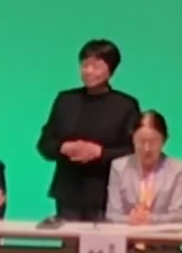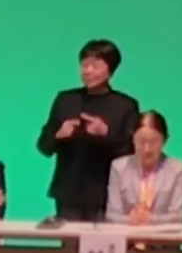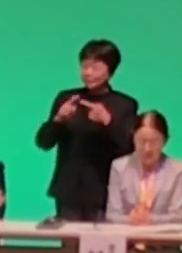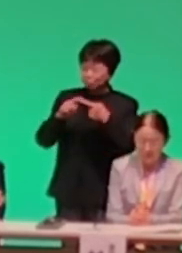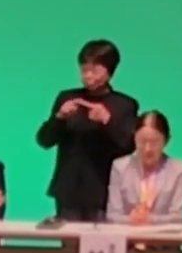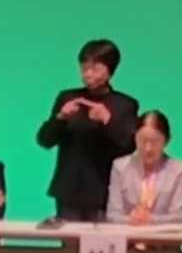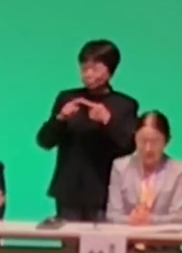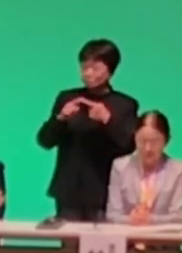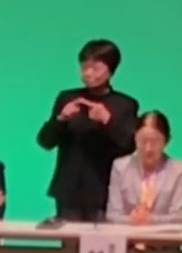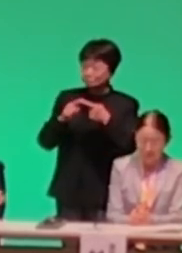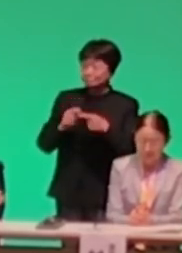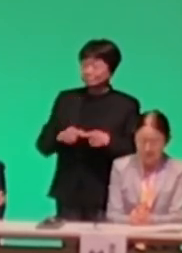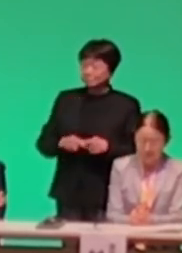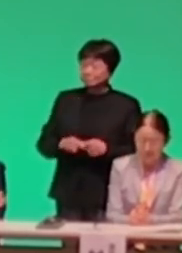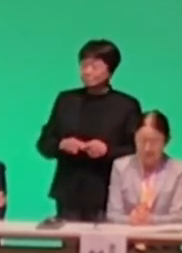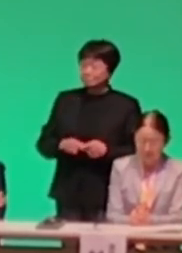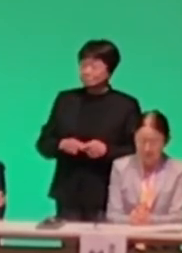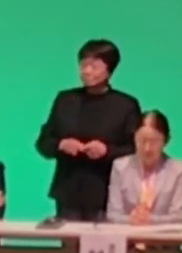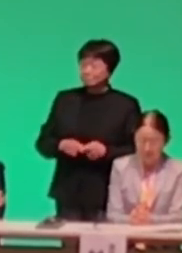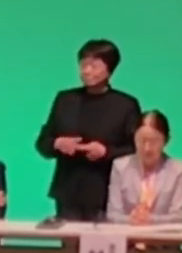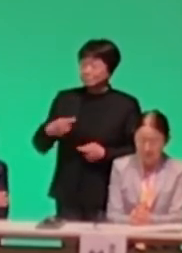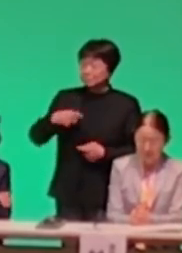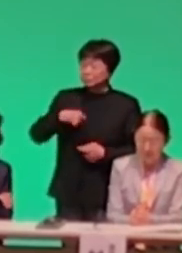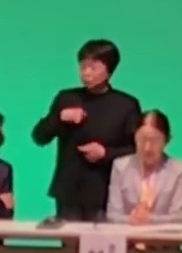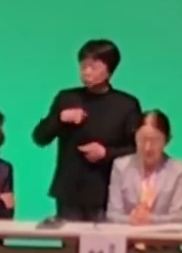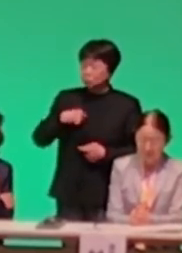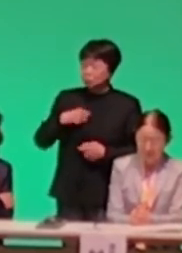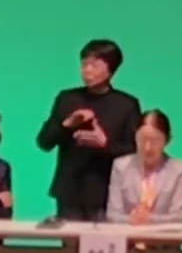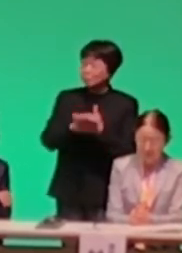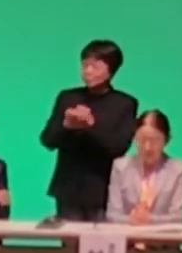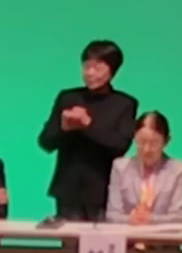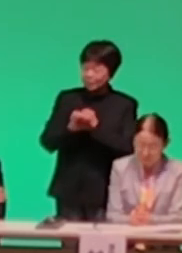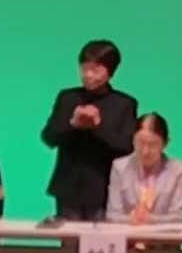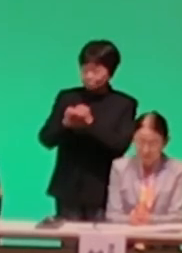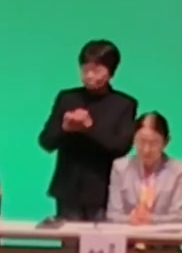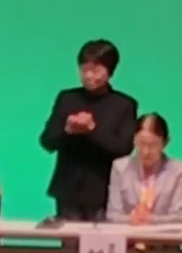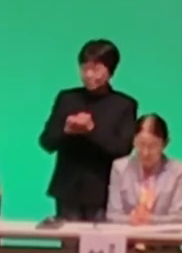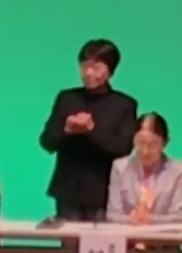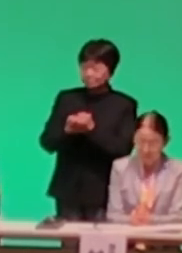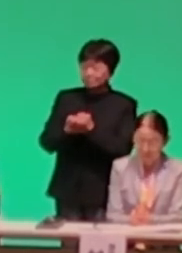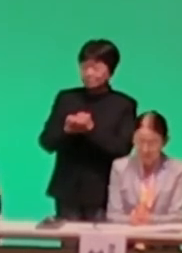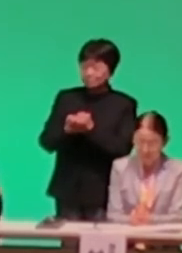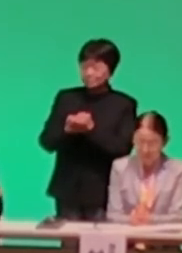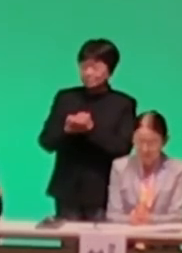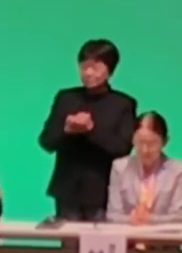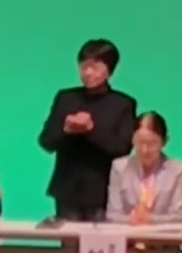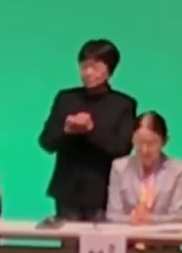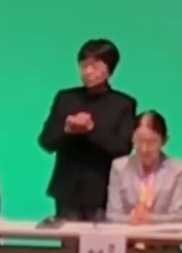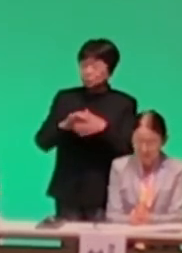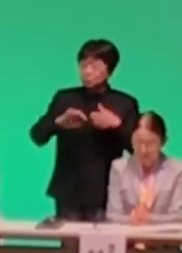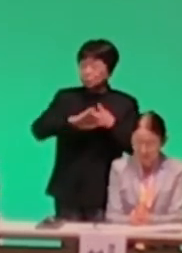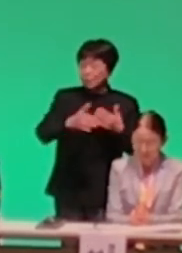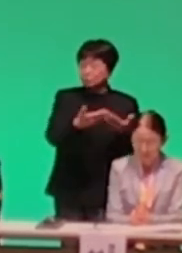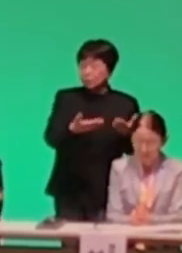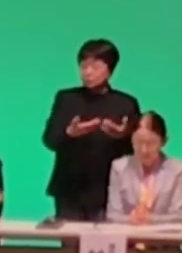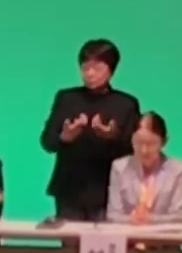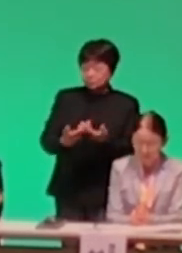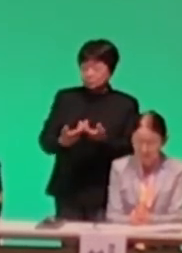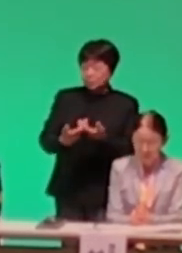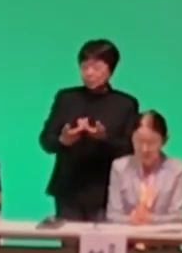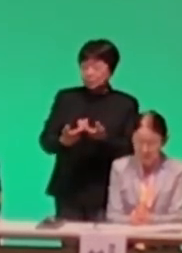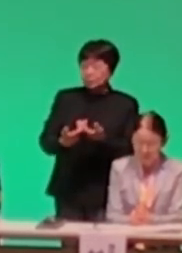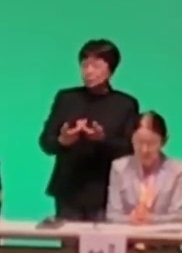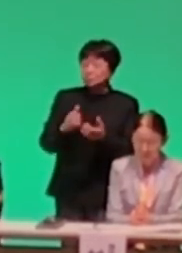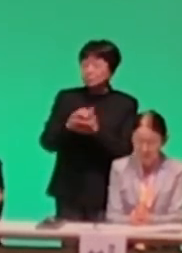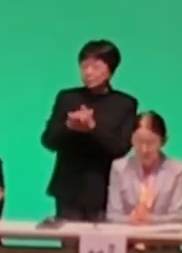は本当に自分と仲良くしてくれる人と、そういうことをしない人としっかりお付き合いを